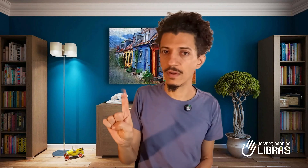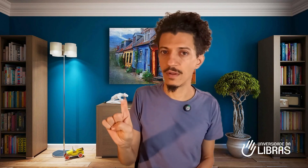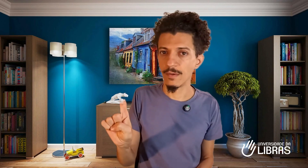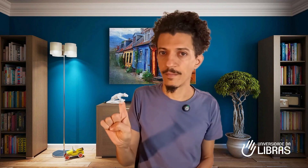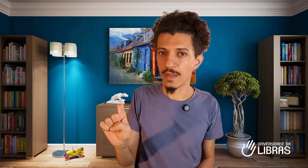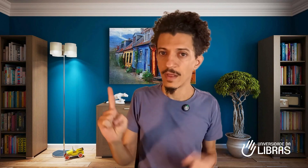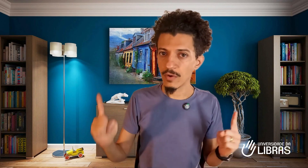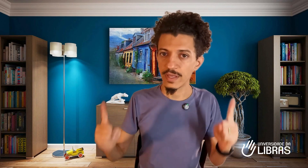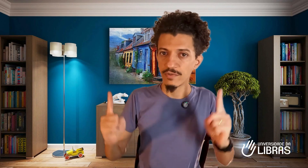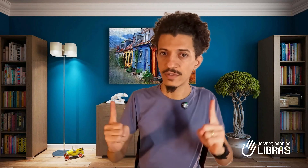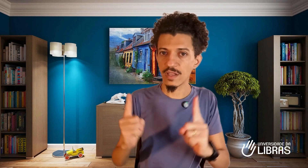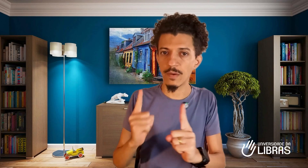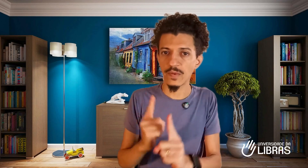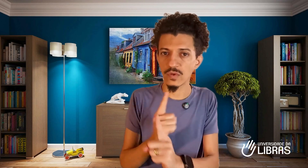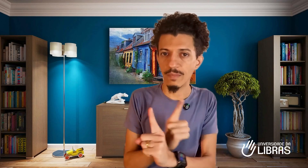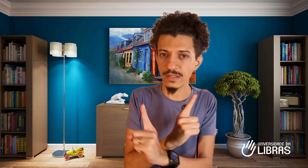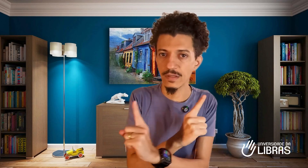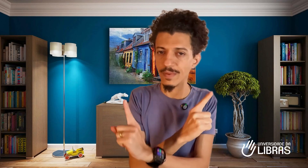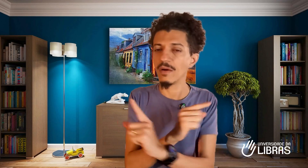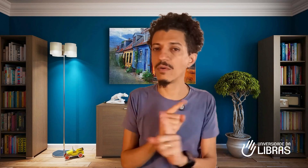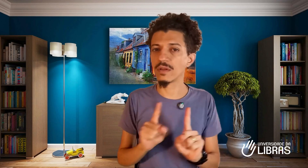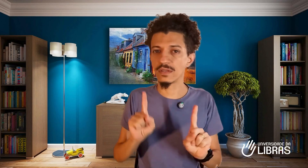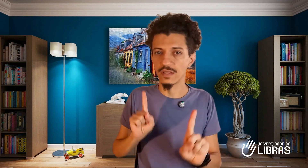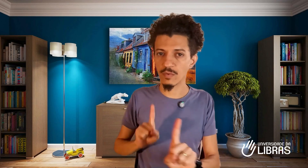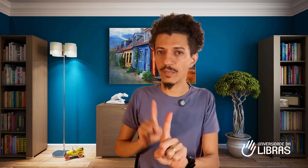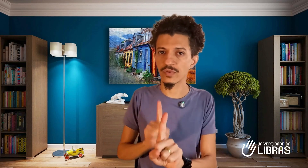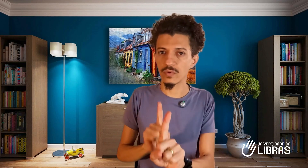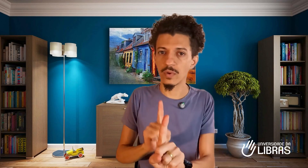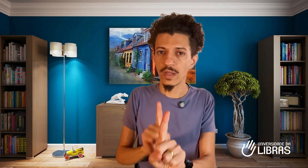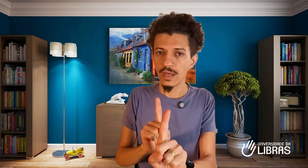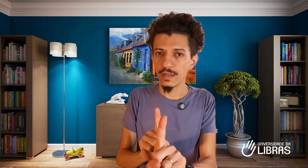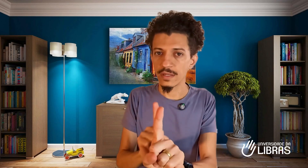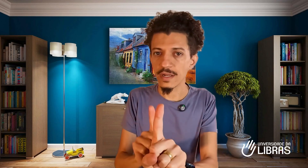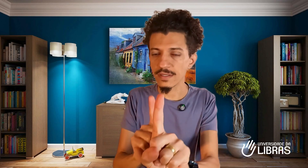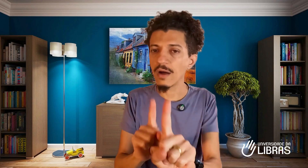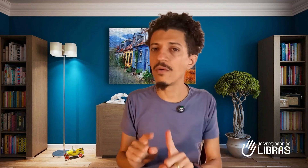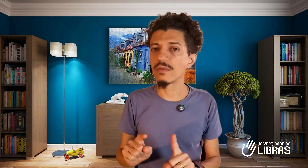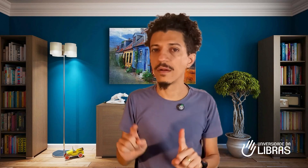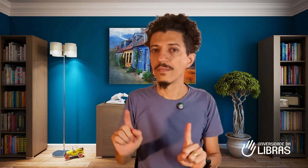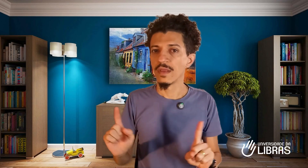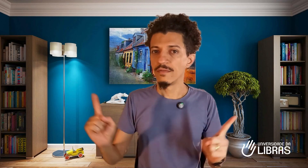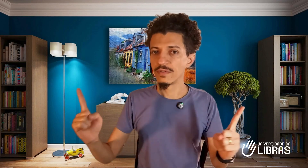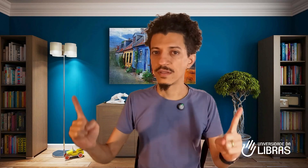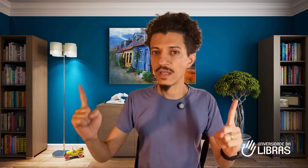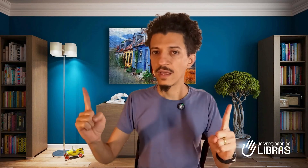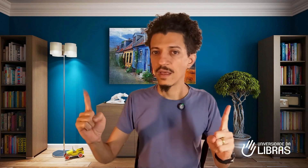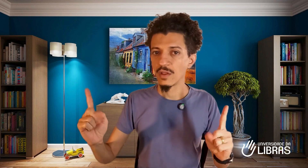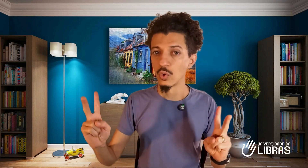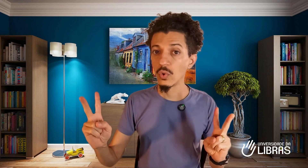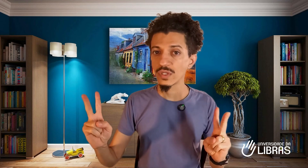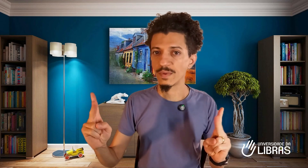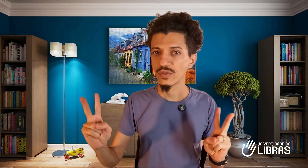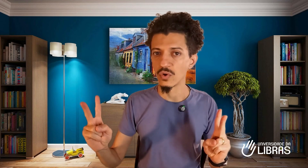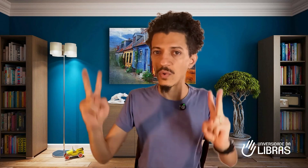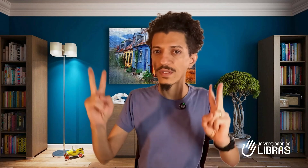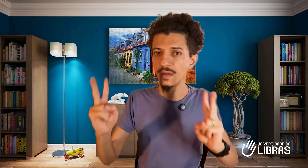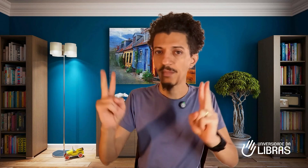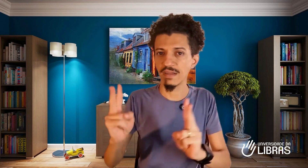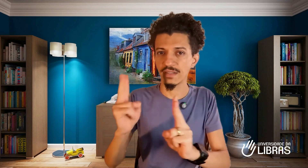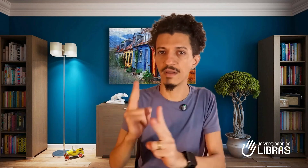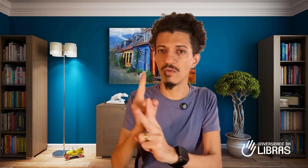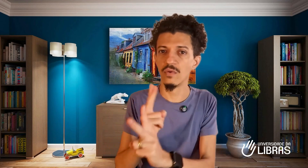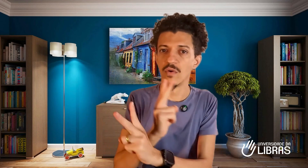pessoa. Então aqui você tem uma pessoa passando pela outra, você tem uma pessoa indo atrás da outra, você tem duas